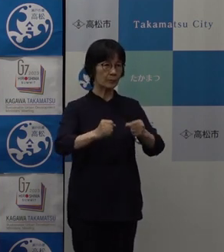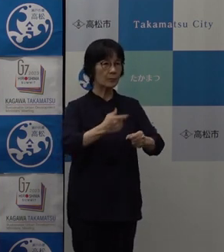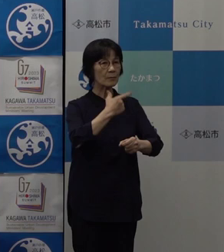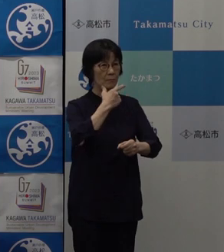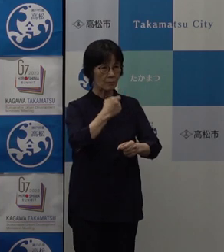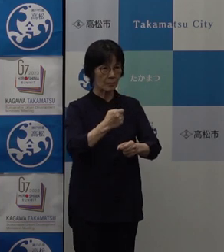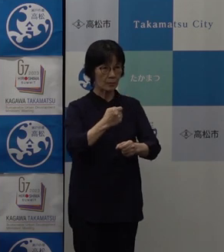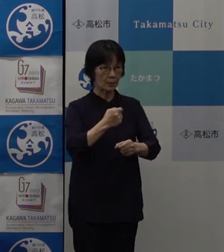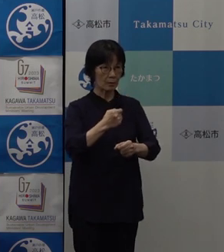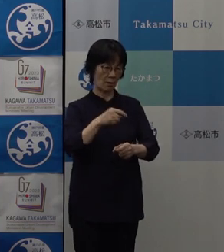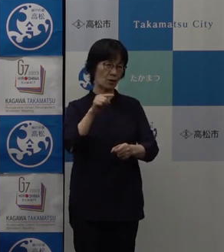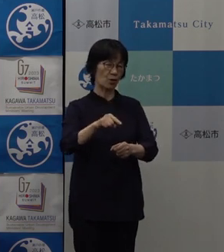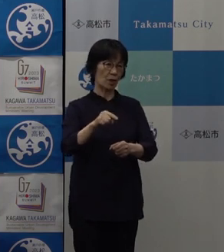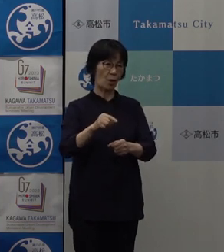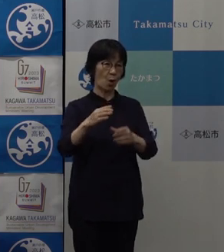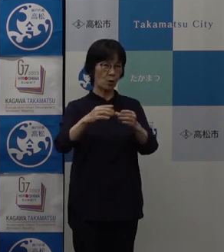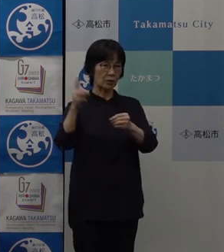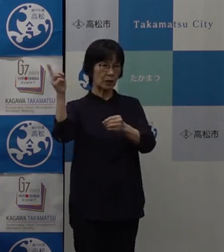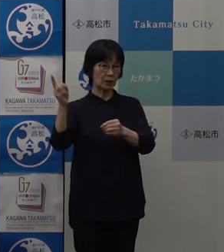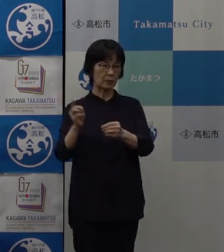国の方にはお願いしたいと思います。